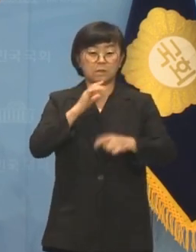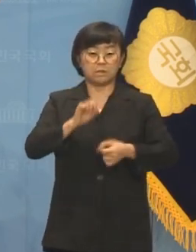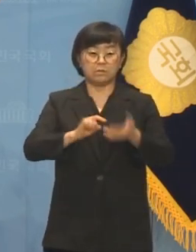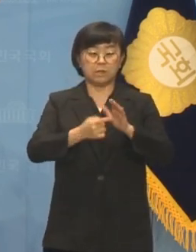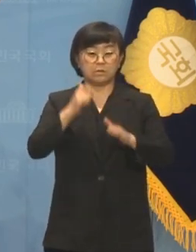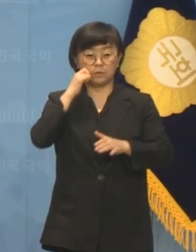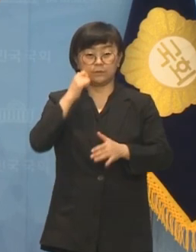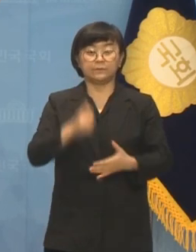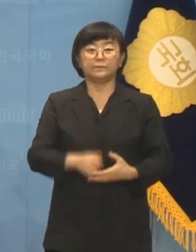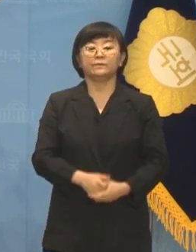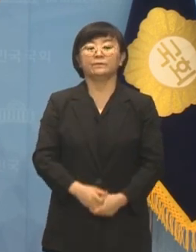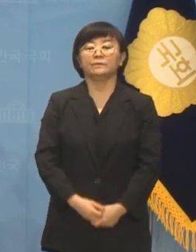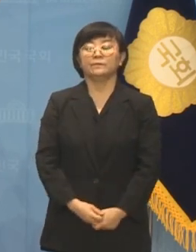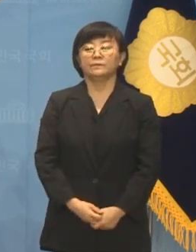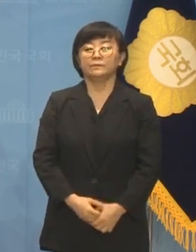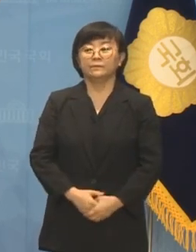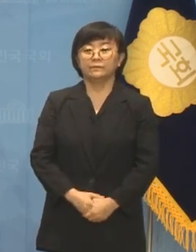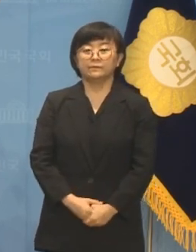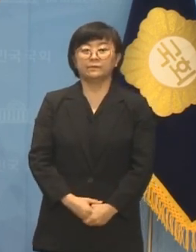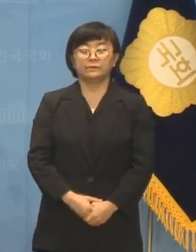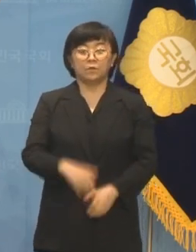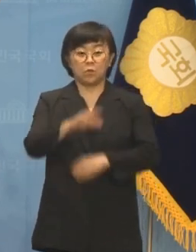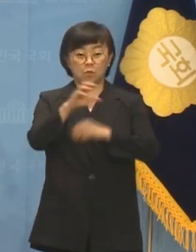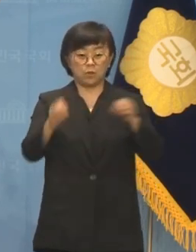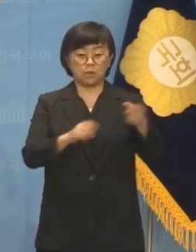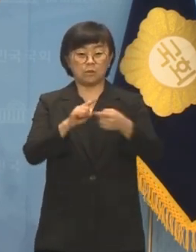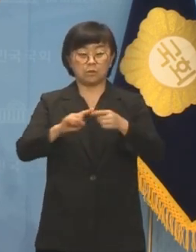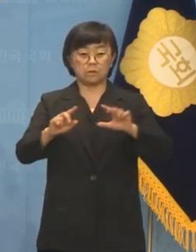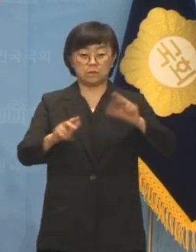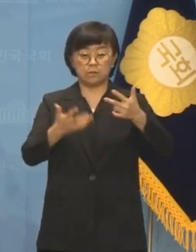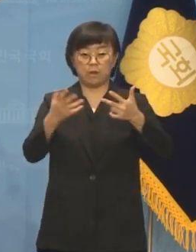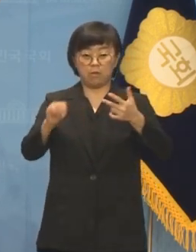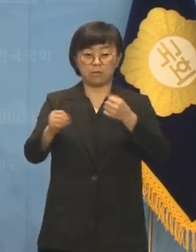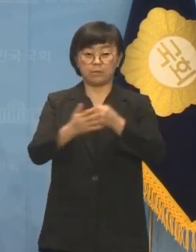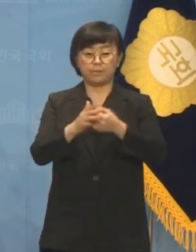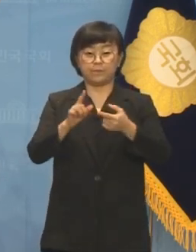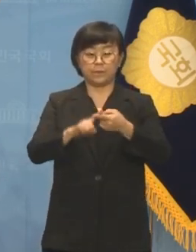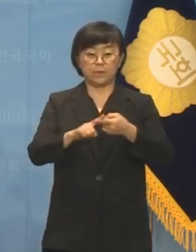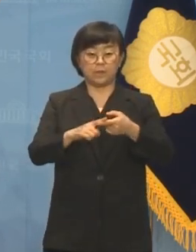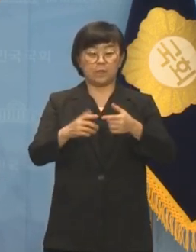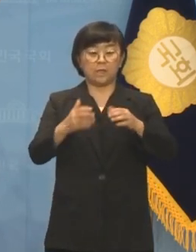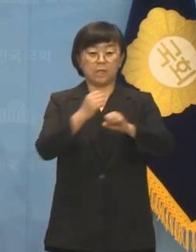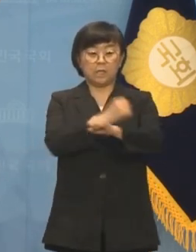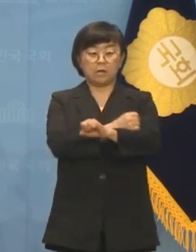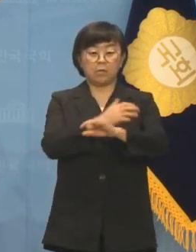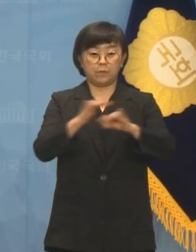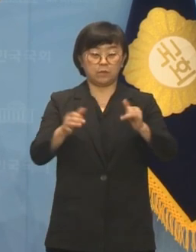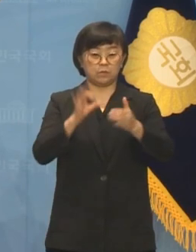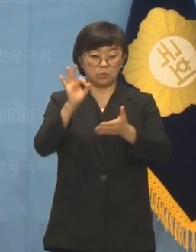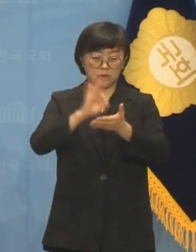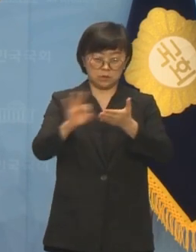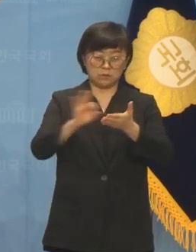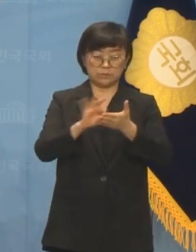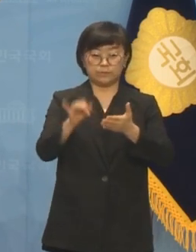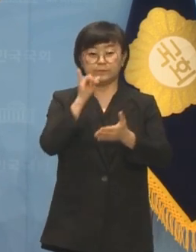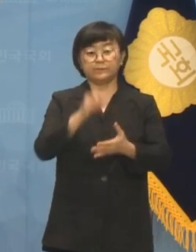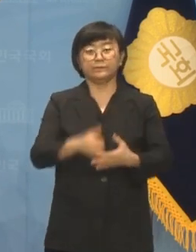밝혀내지 못했습니다. 오히려 무려 700억여 원이 인건비 등으로